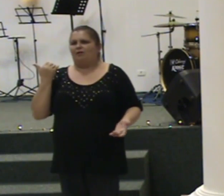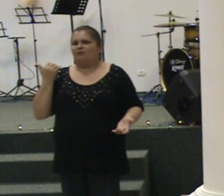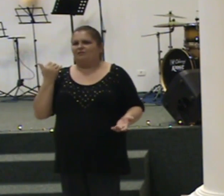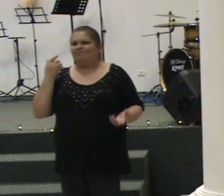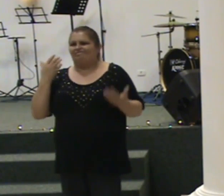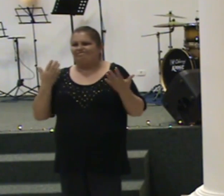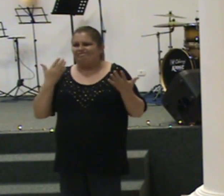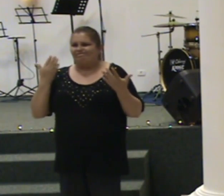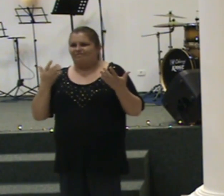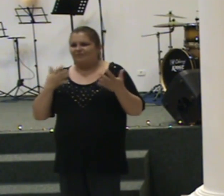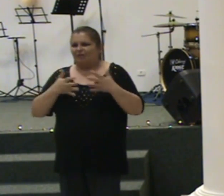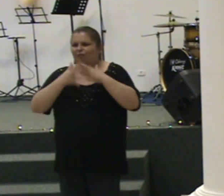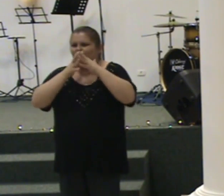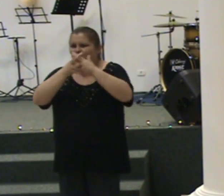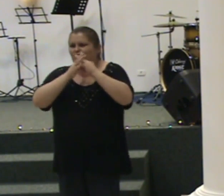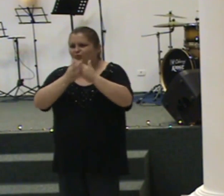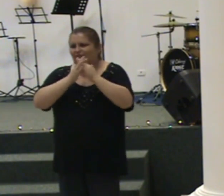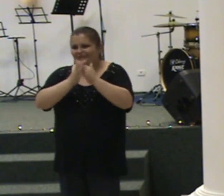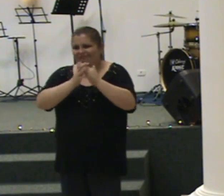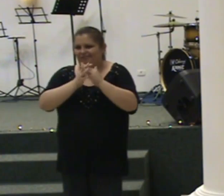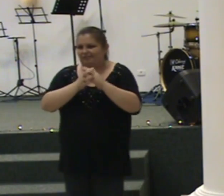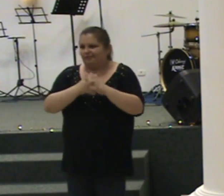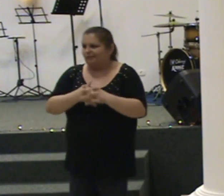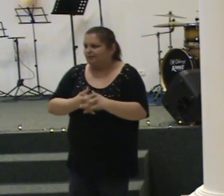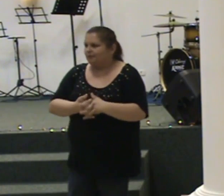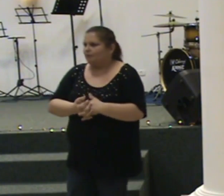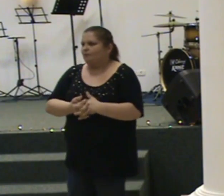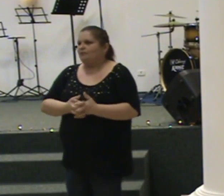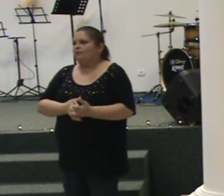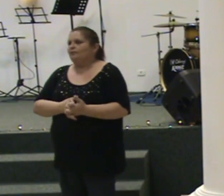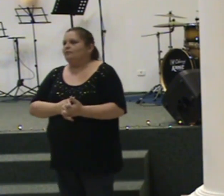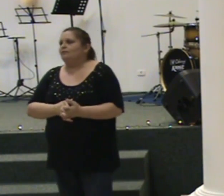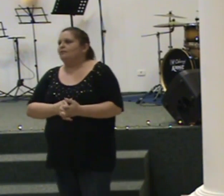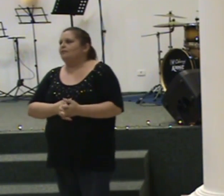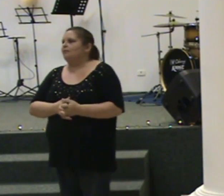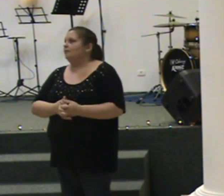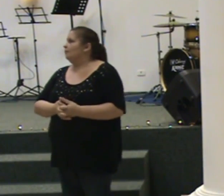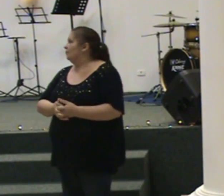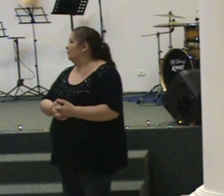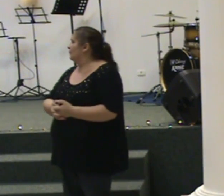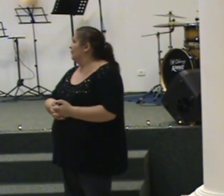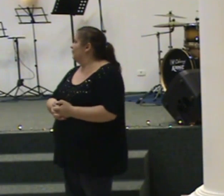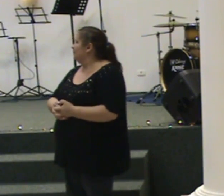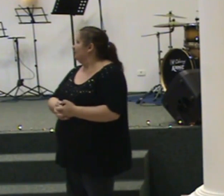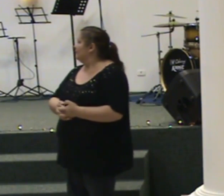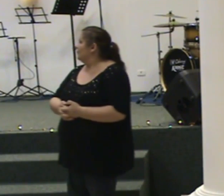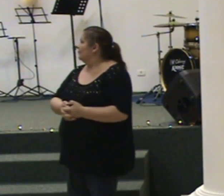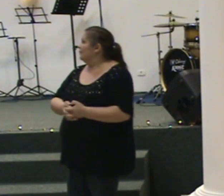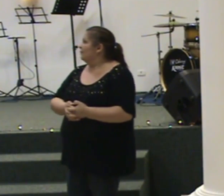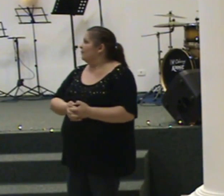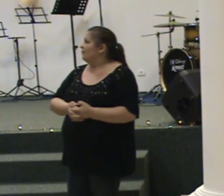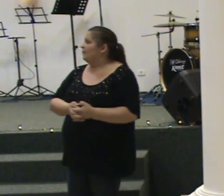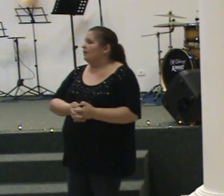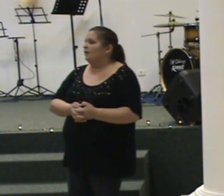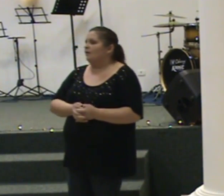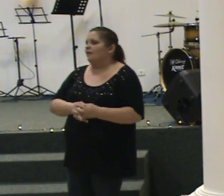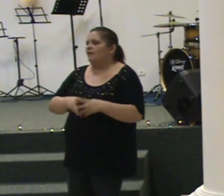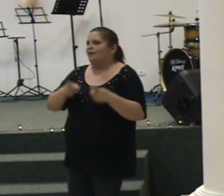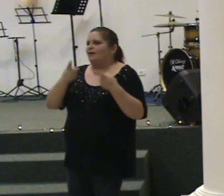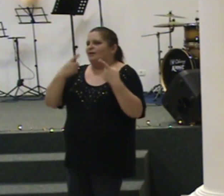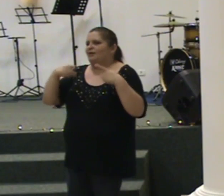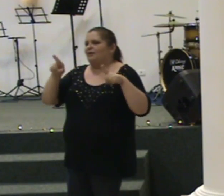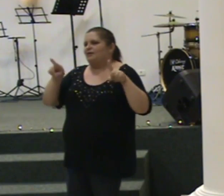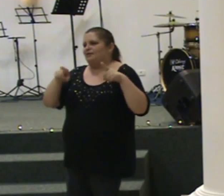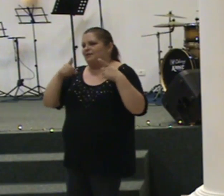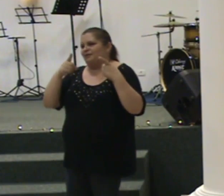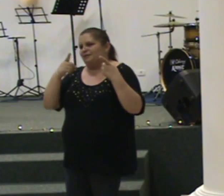né? Ficou até sucesso. Sabe isso aí? Olha que foi meu José